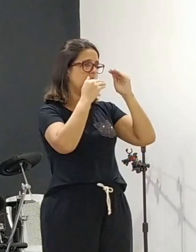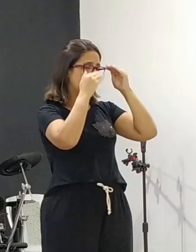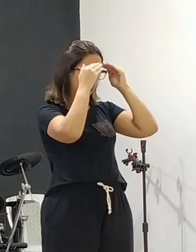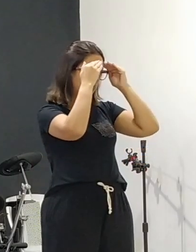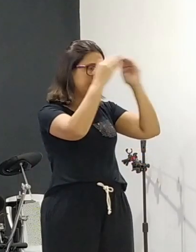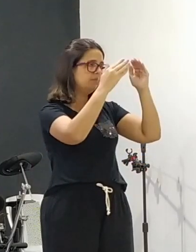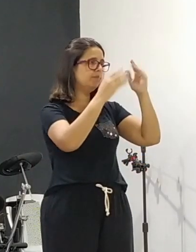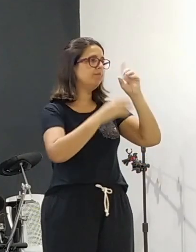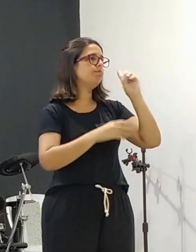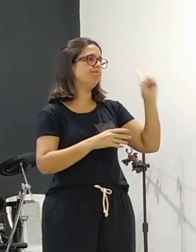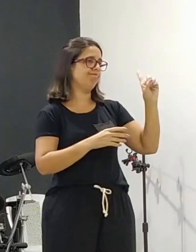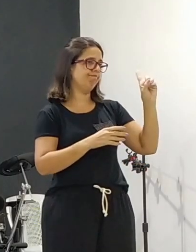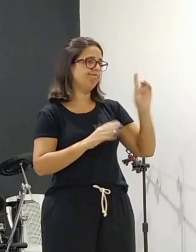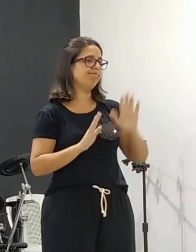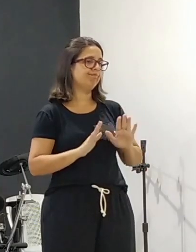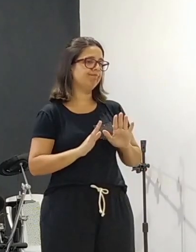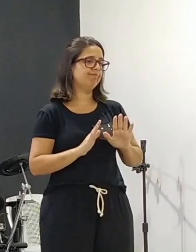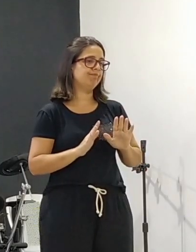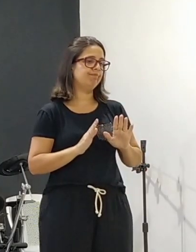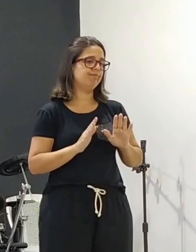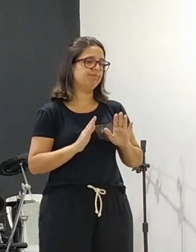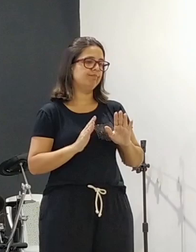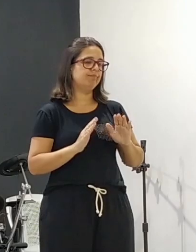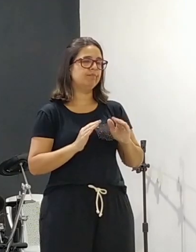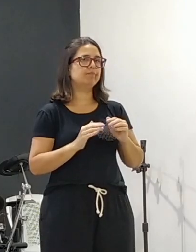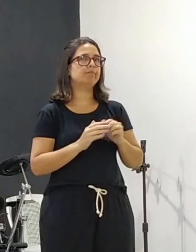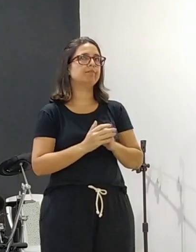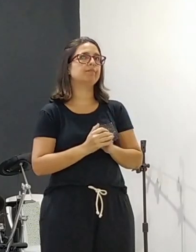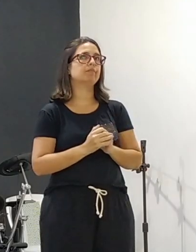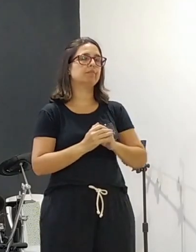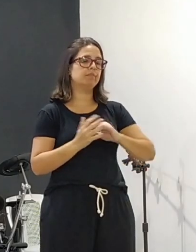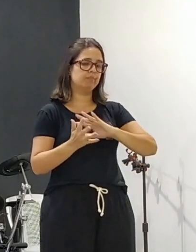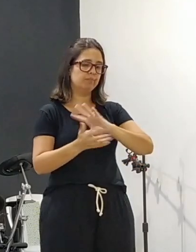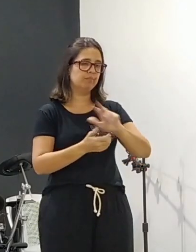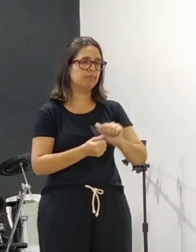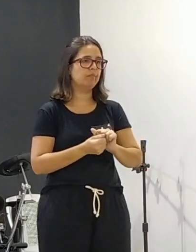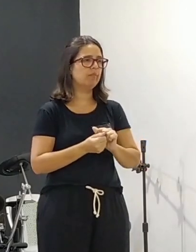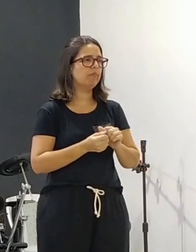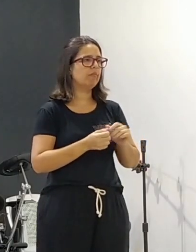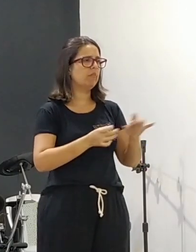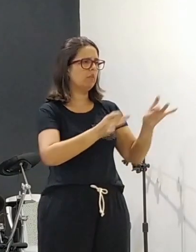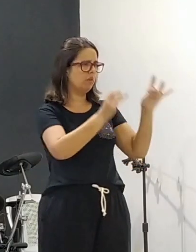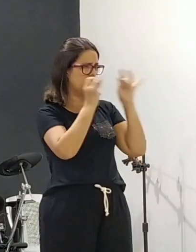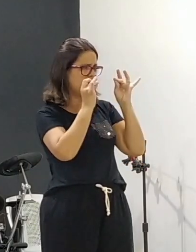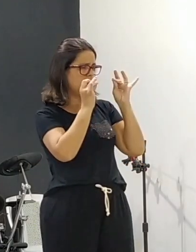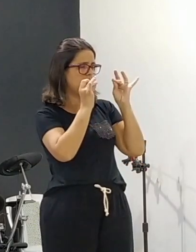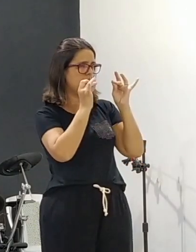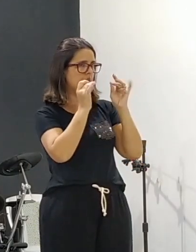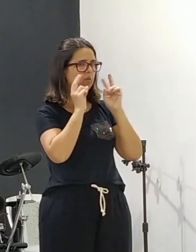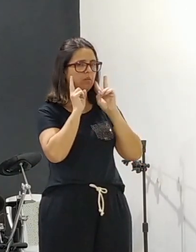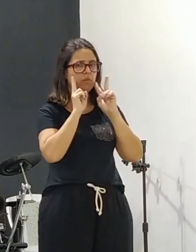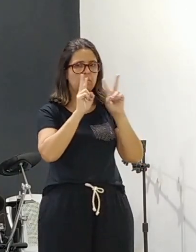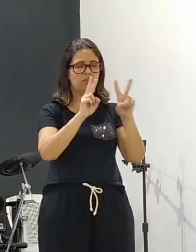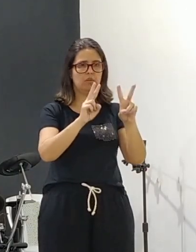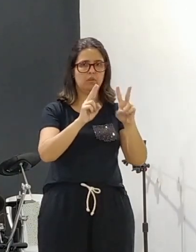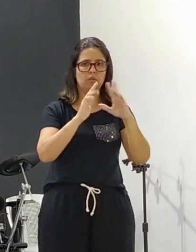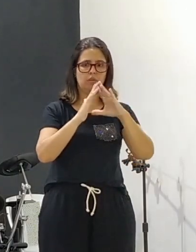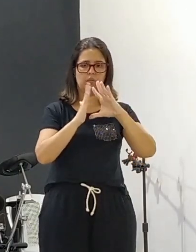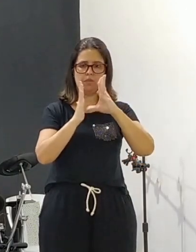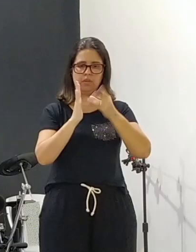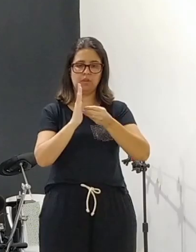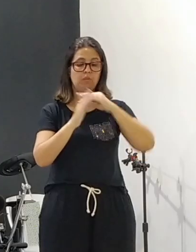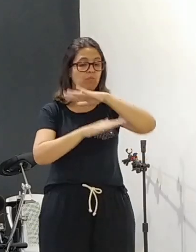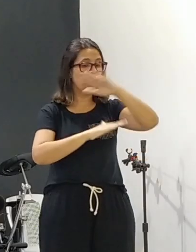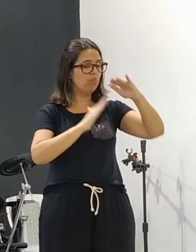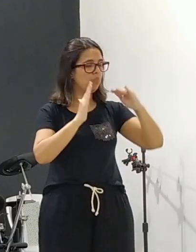ordem do mundo. Hoje você pode prestar atenção. Você vai olhar hoje para a igreja. Quando eu falo igreja, são